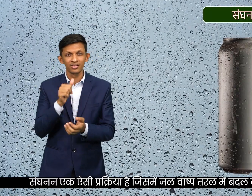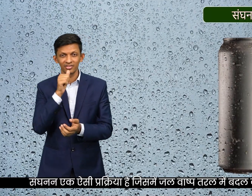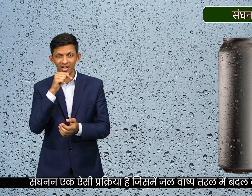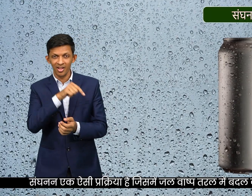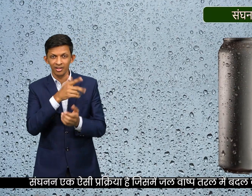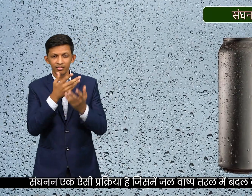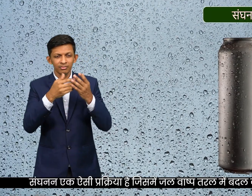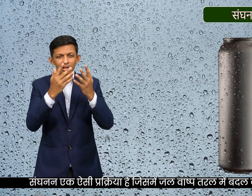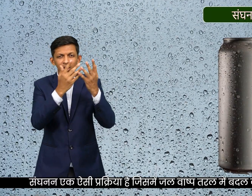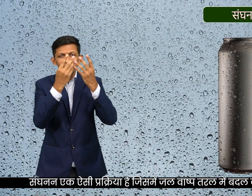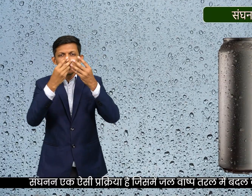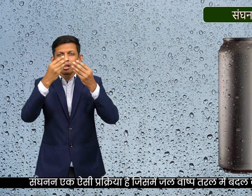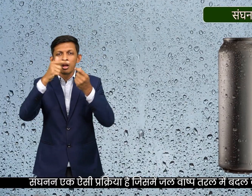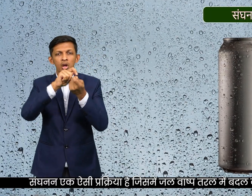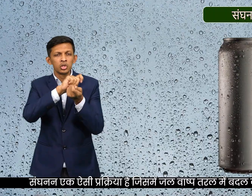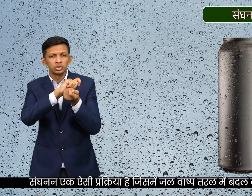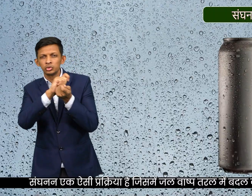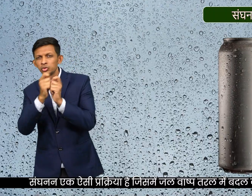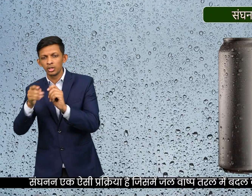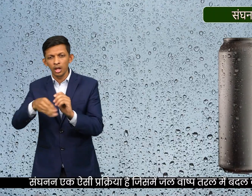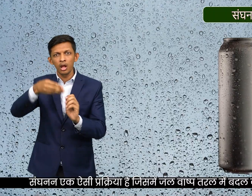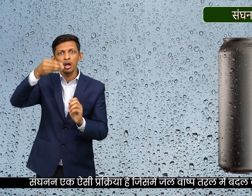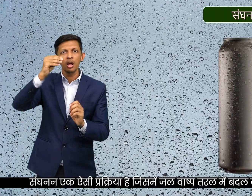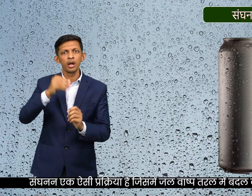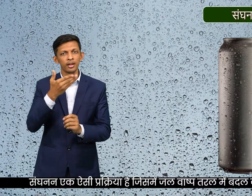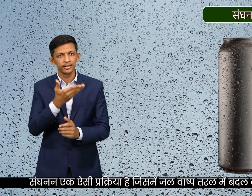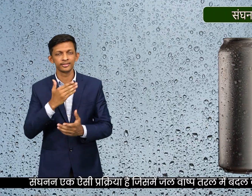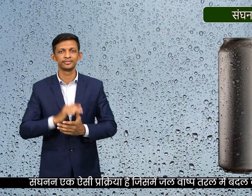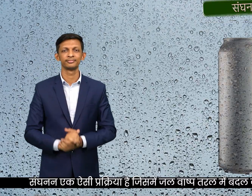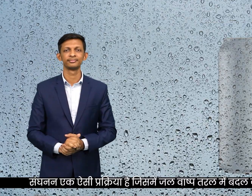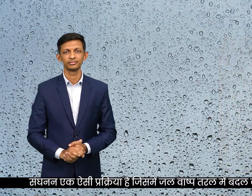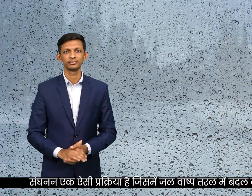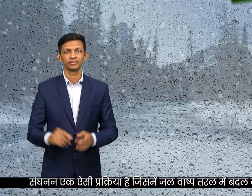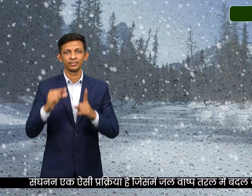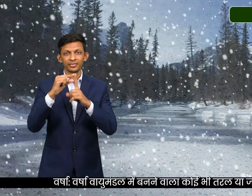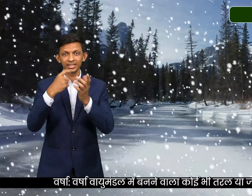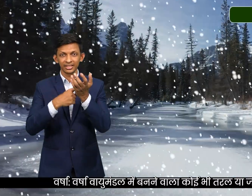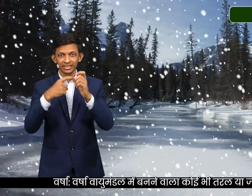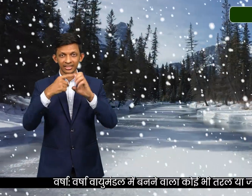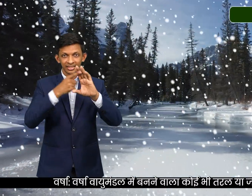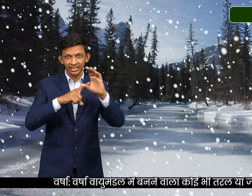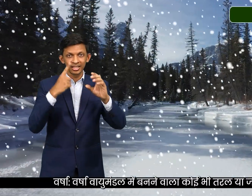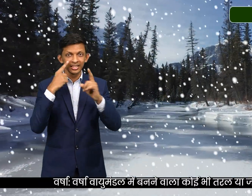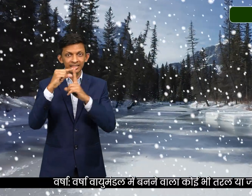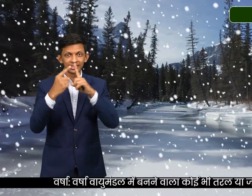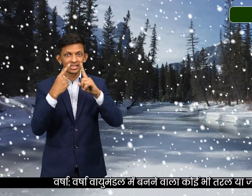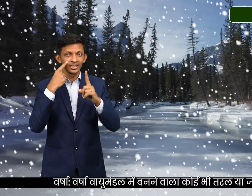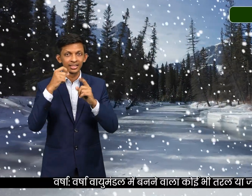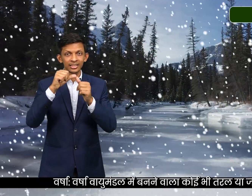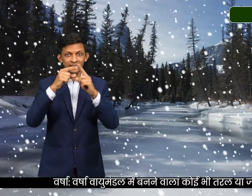संघनन एक ऐसी प्रक्रिया है जिसमें जल वाष्प तरल में बदल जाता है। वर्षा।